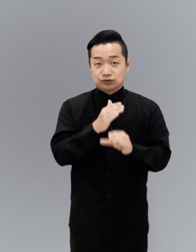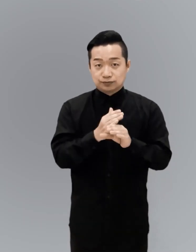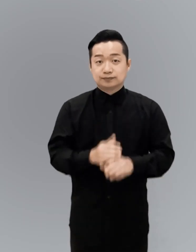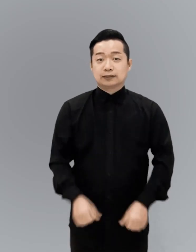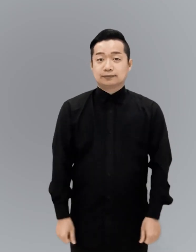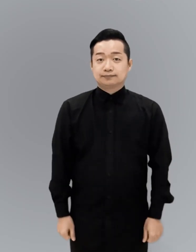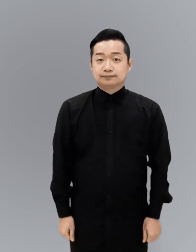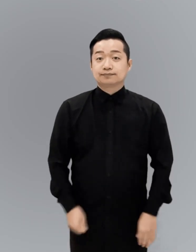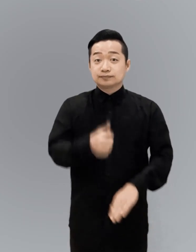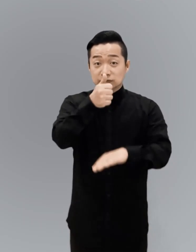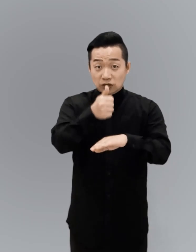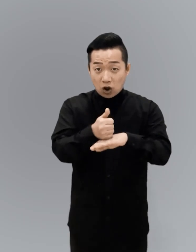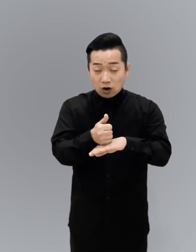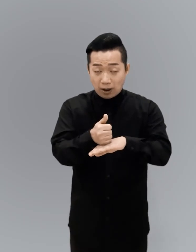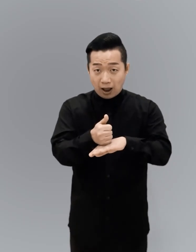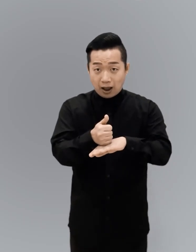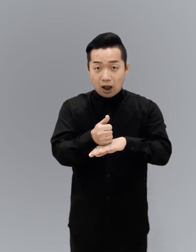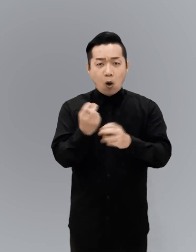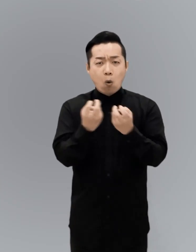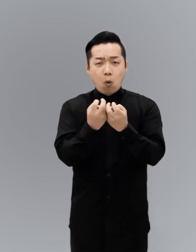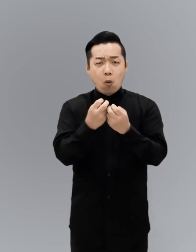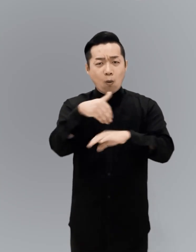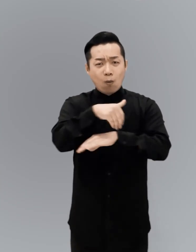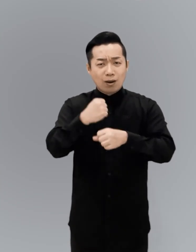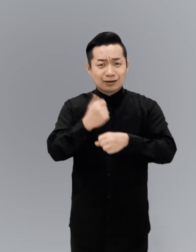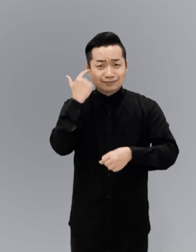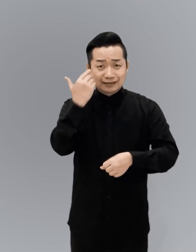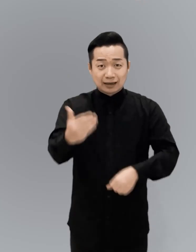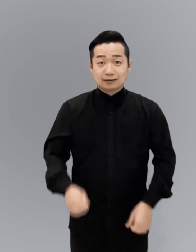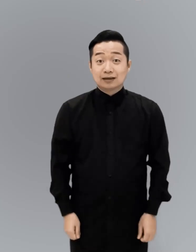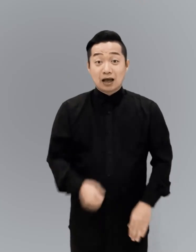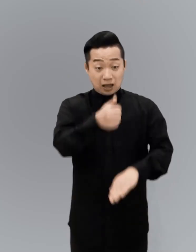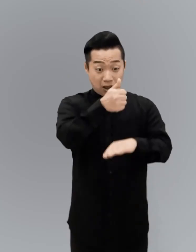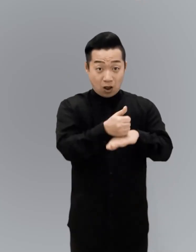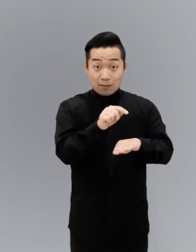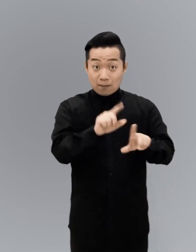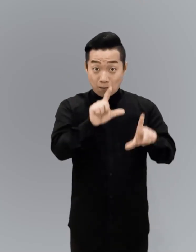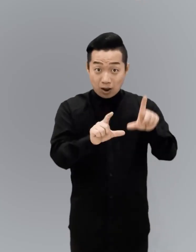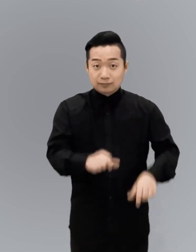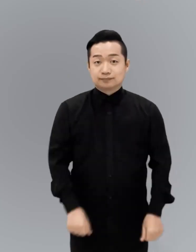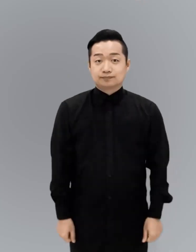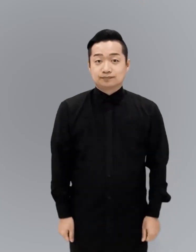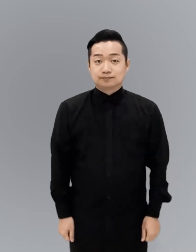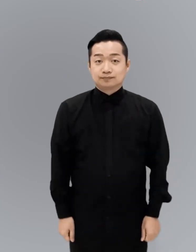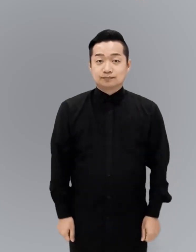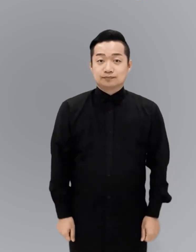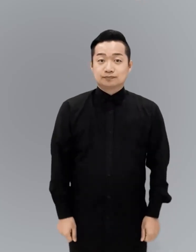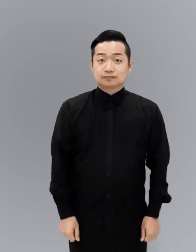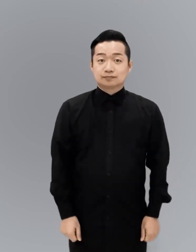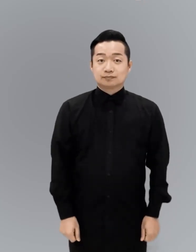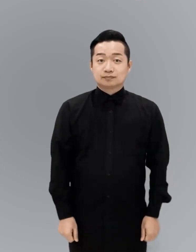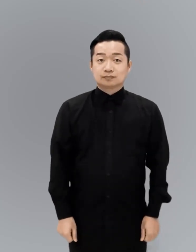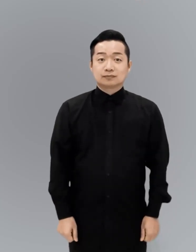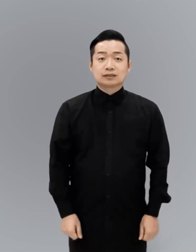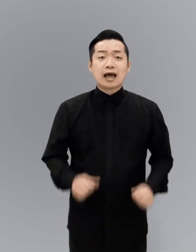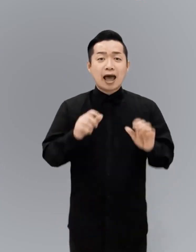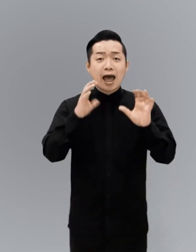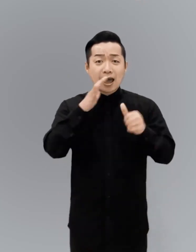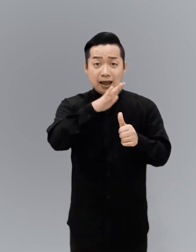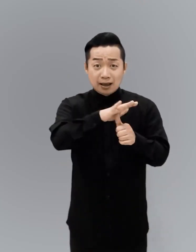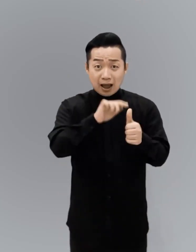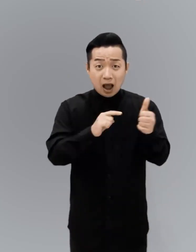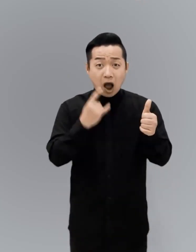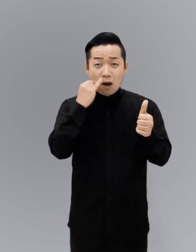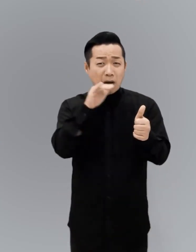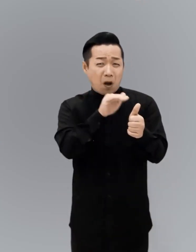삶이라고 생각하고 있습니다. 결말은 어떻게 구상하셨나요? 결말 장면은 아이가 어쨌든 엄마의